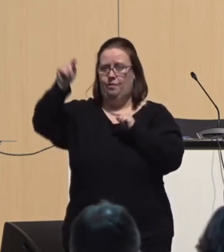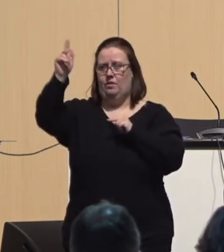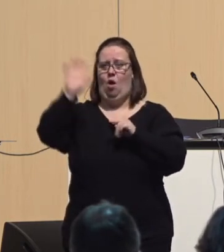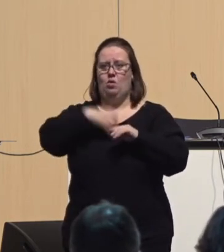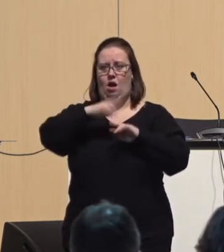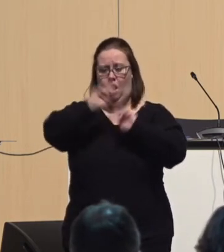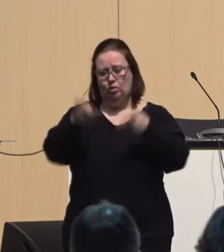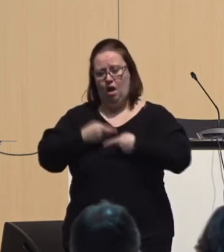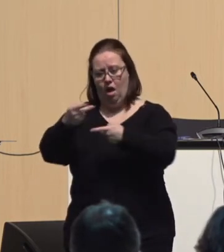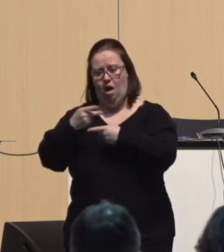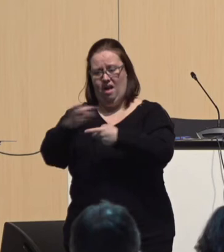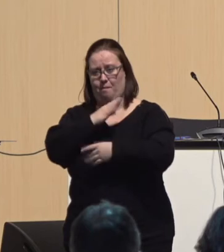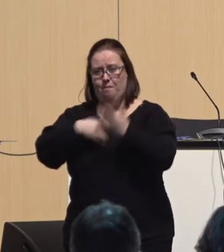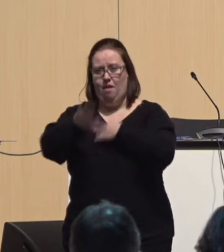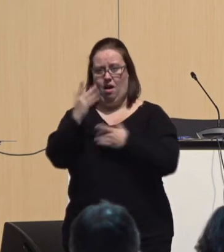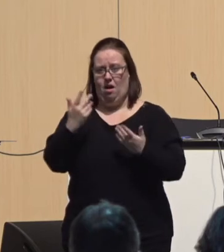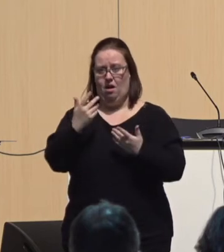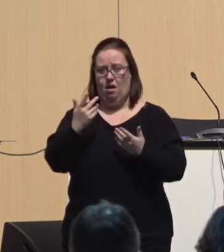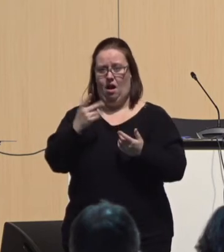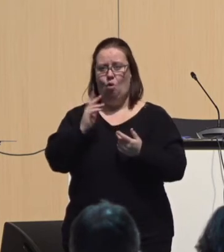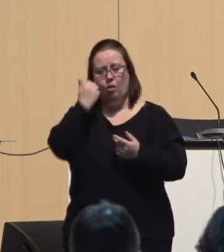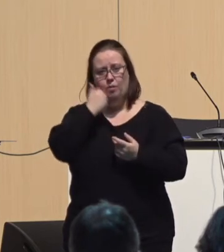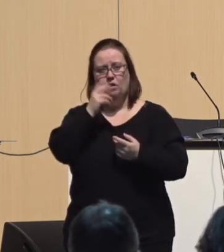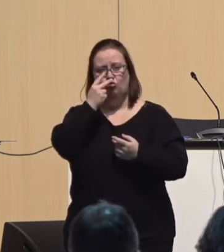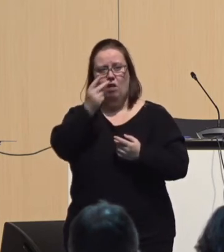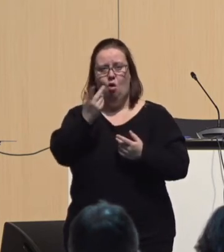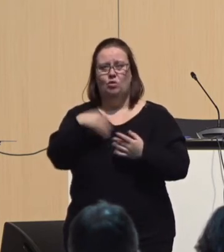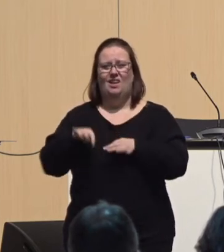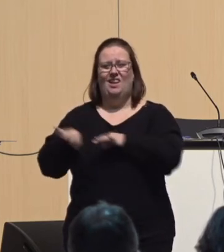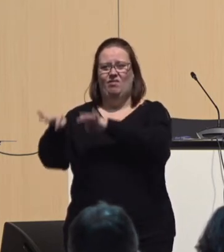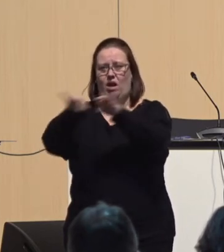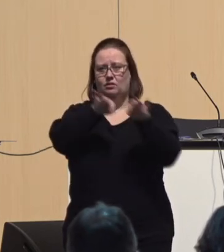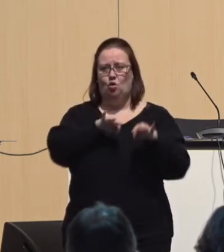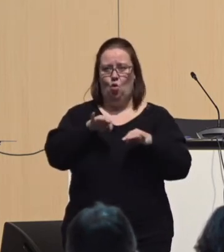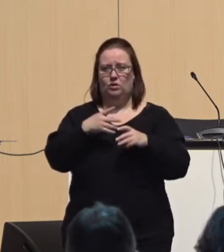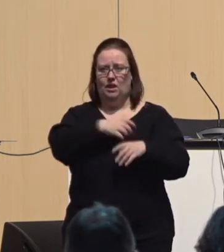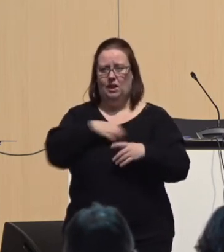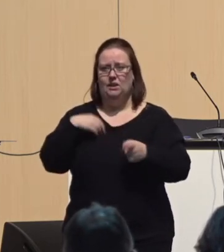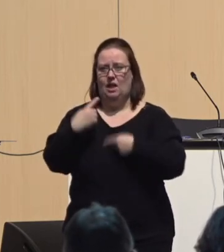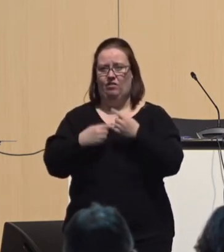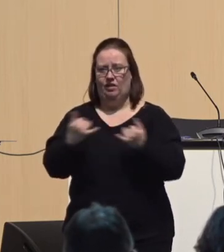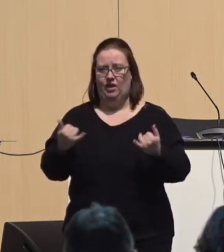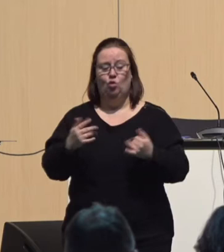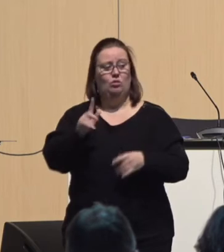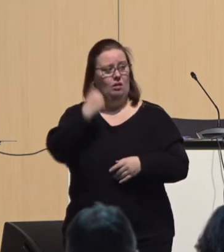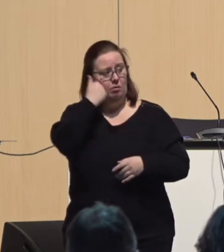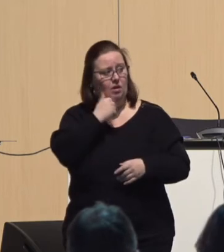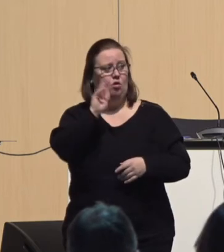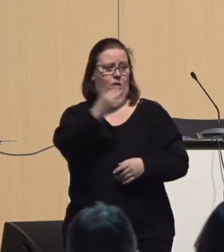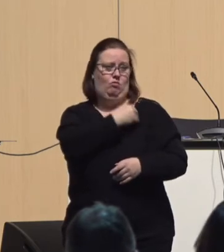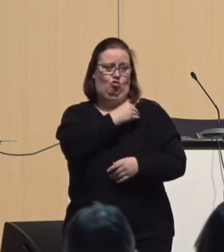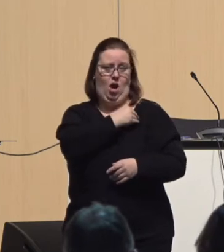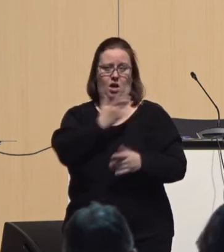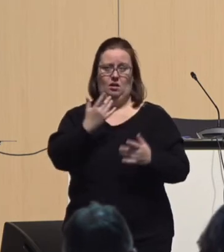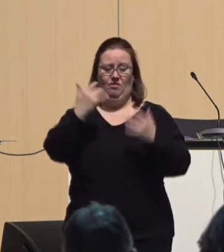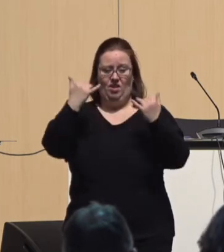in die Krankenhäuser sind. Schauen Sie sich an, wie sich das Infektionsgeschehen in Dresden entwickelt. Und dann sagen Sie mir nochmal,